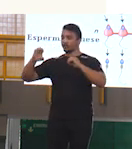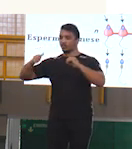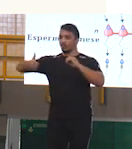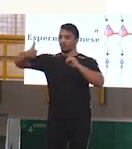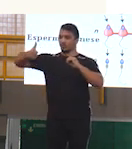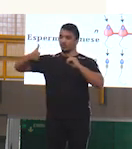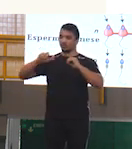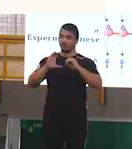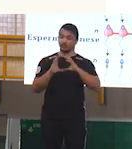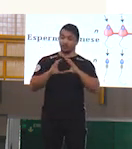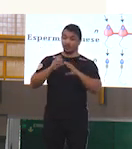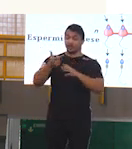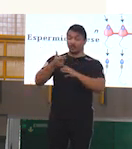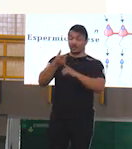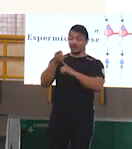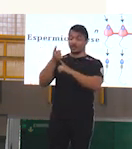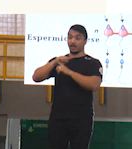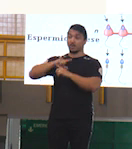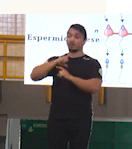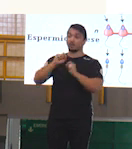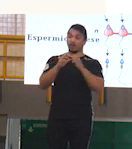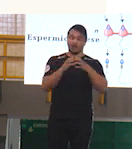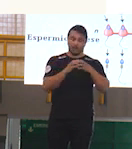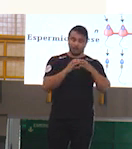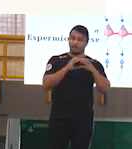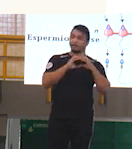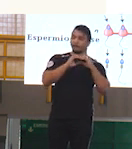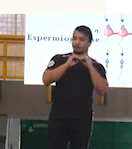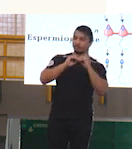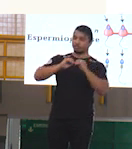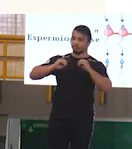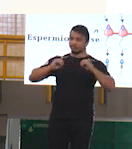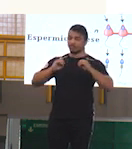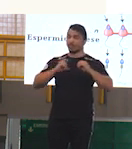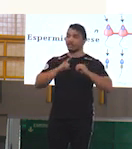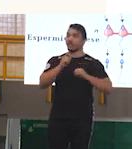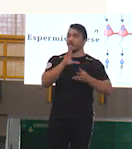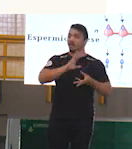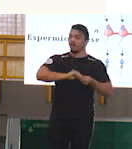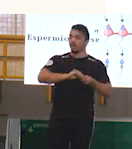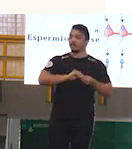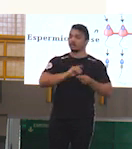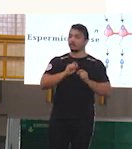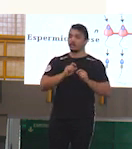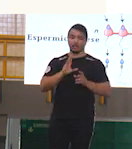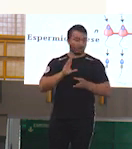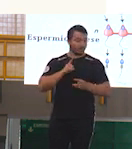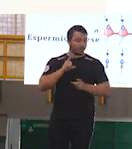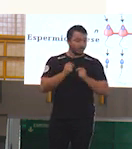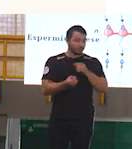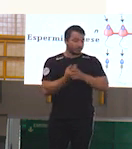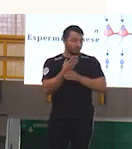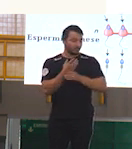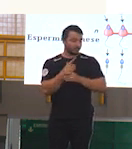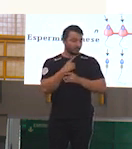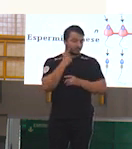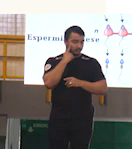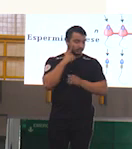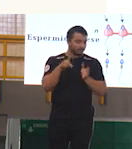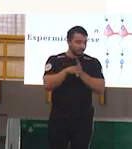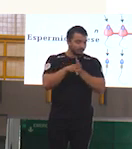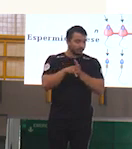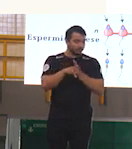2 para espermátide, fase de maturação, né? A formação de quem? Das espermátides da meiose